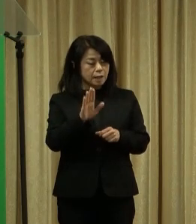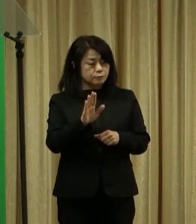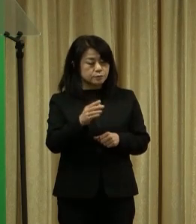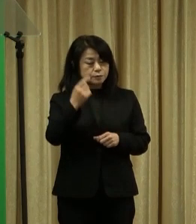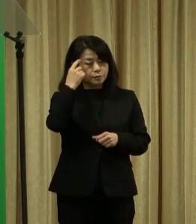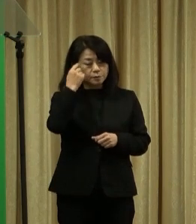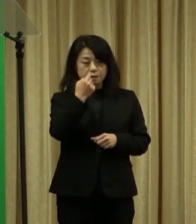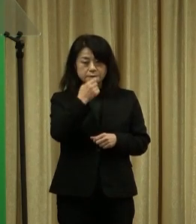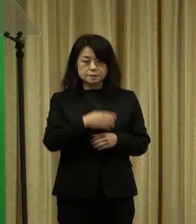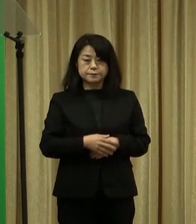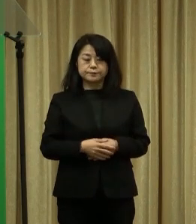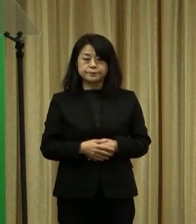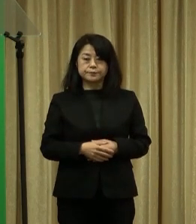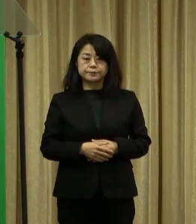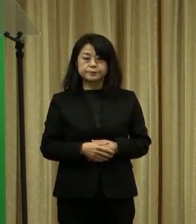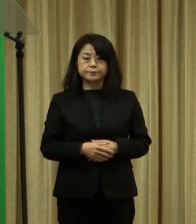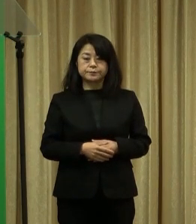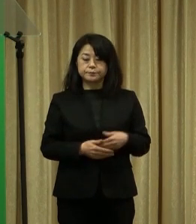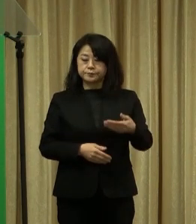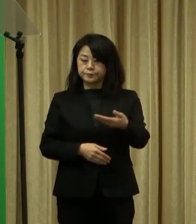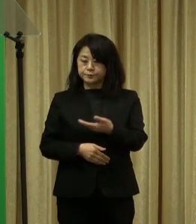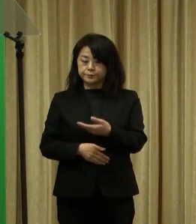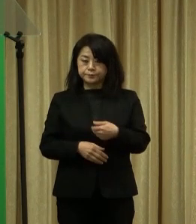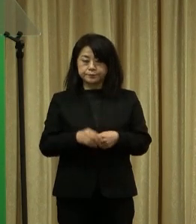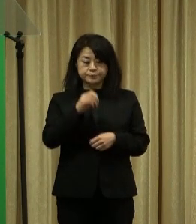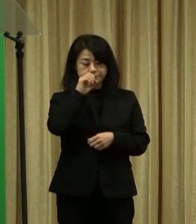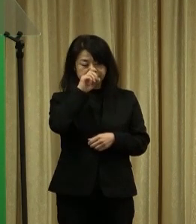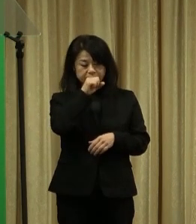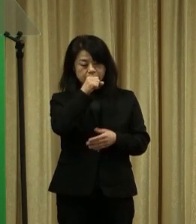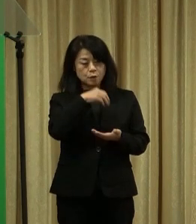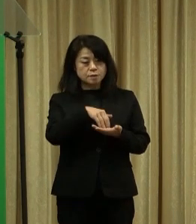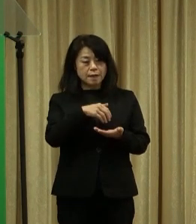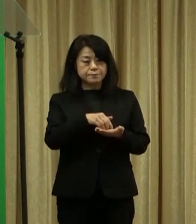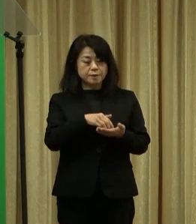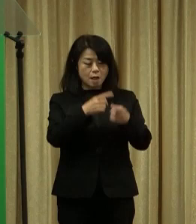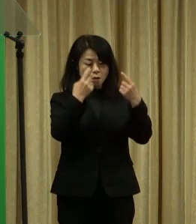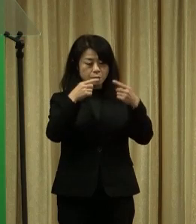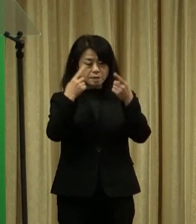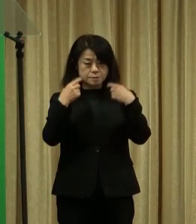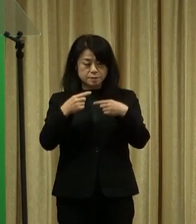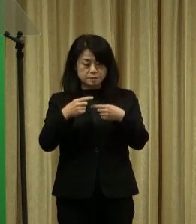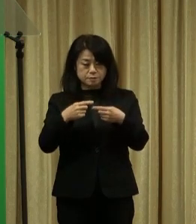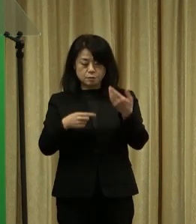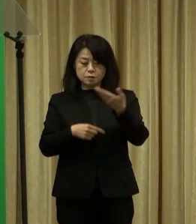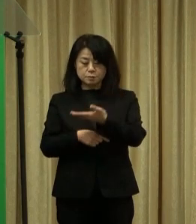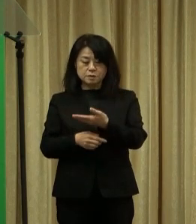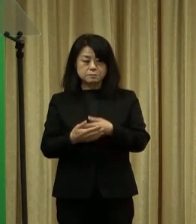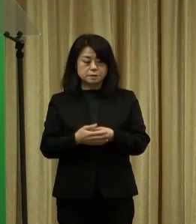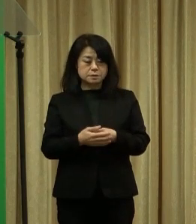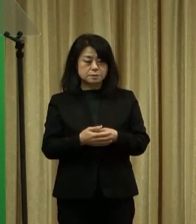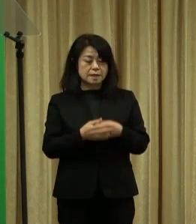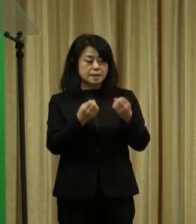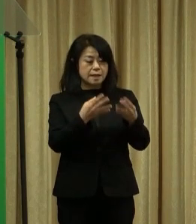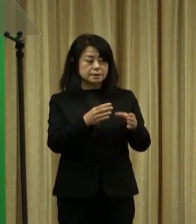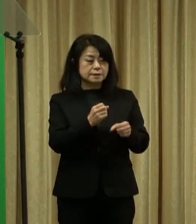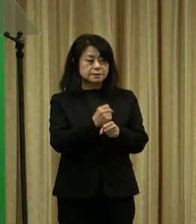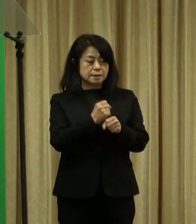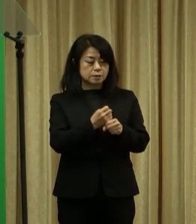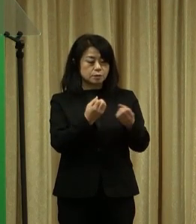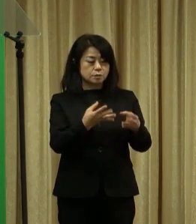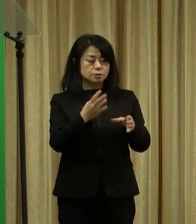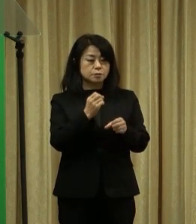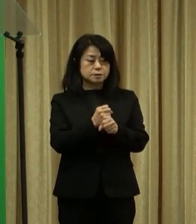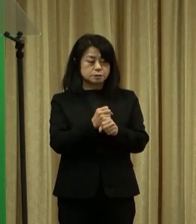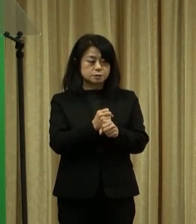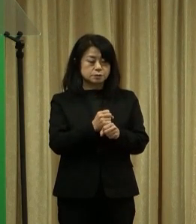ます。 予算の関係で、個別のところになるんですけれども、新産業の創出の関